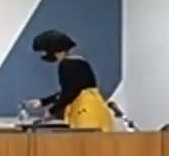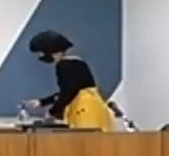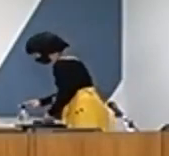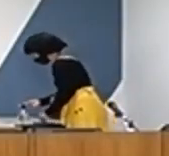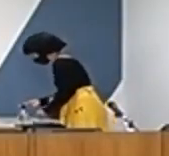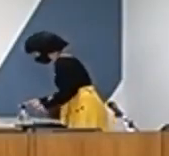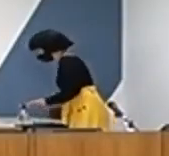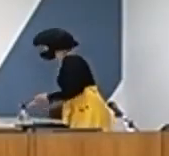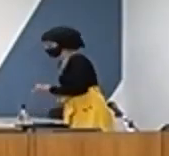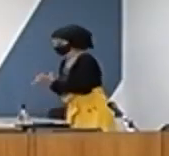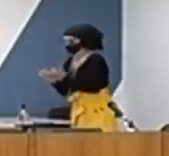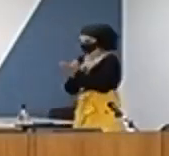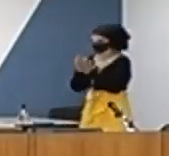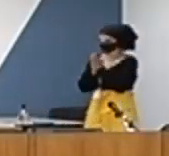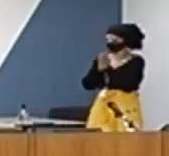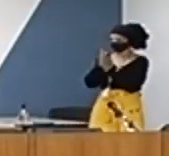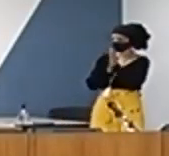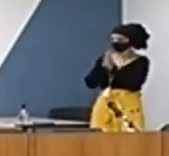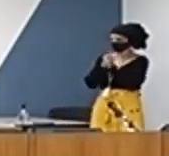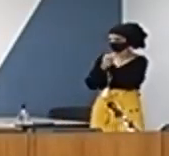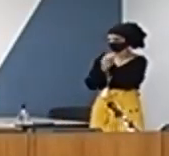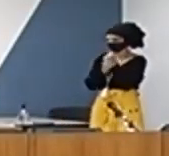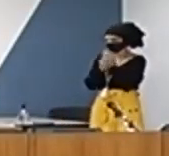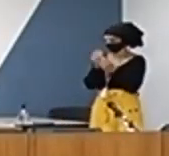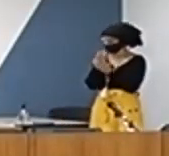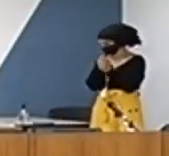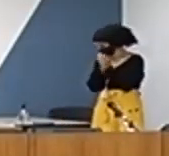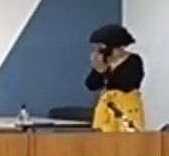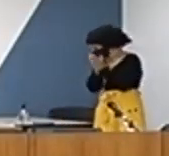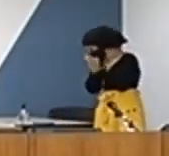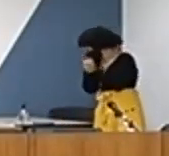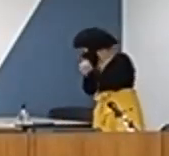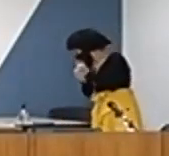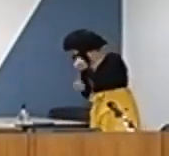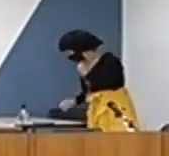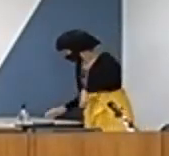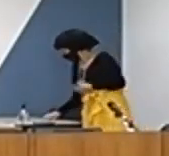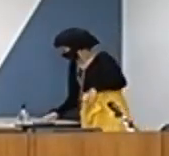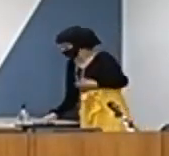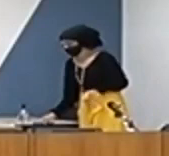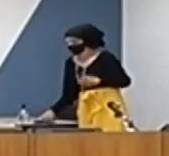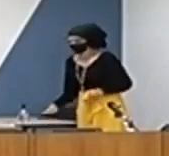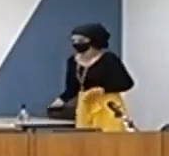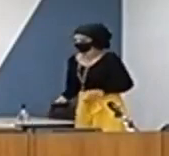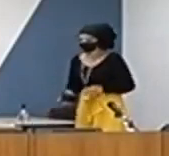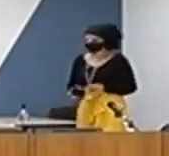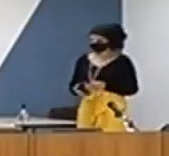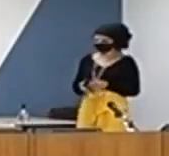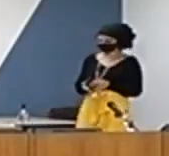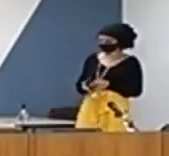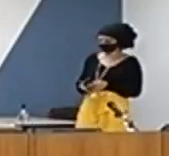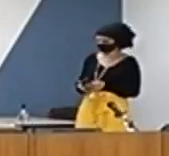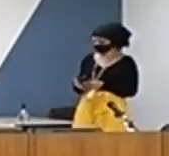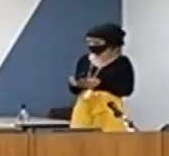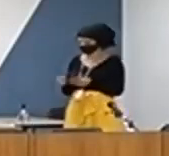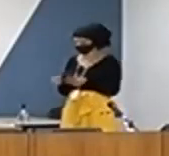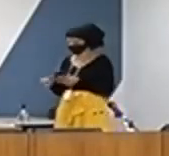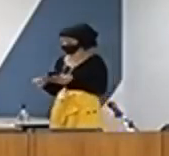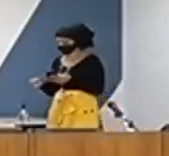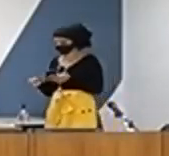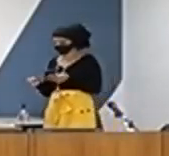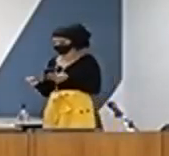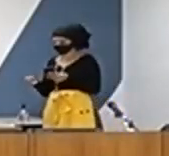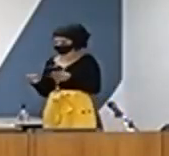2ª sessão Legislativa ordinária da décima nona legislatura registro também compondo corr 1 a 3 essa do deputado doorgal